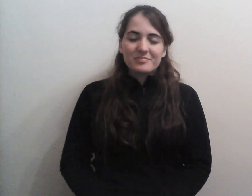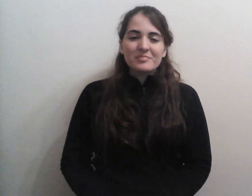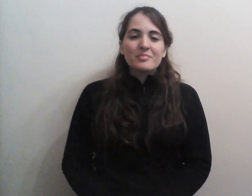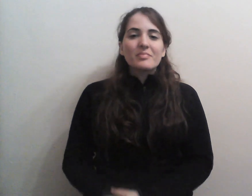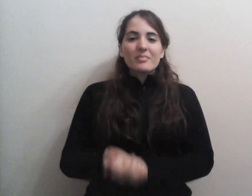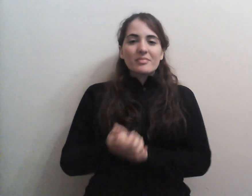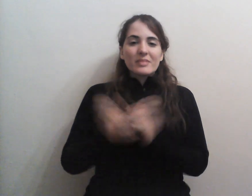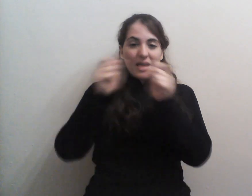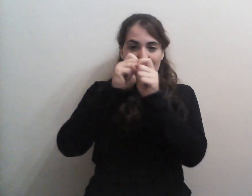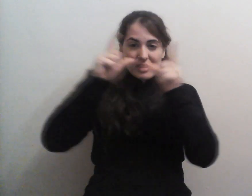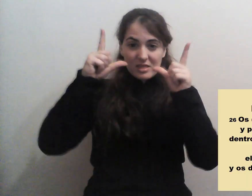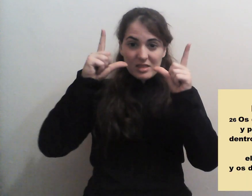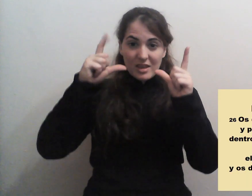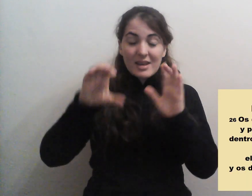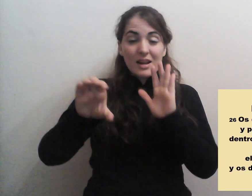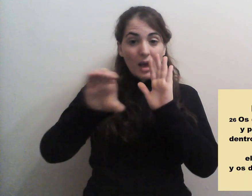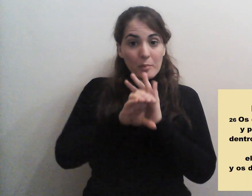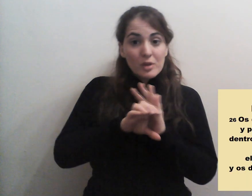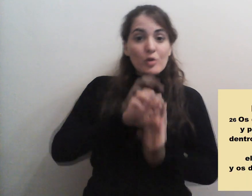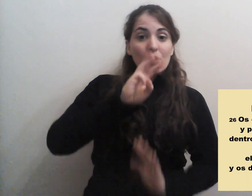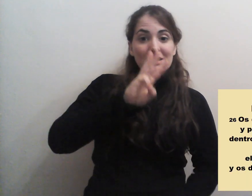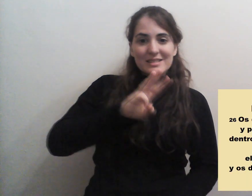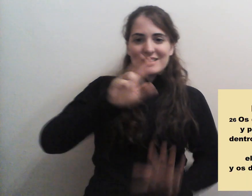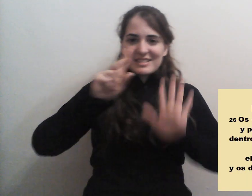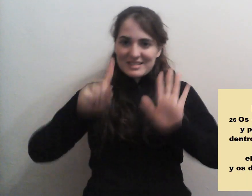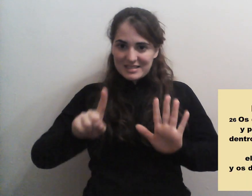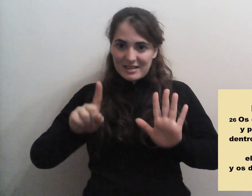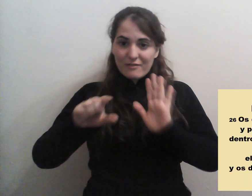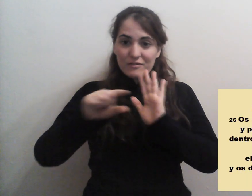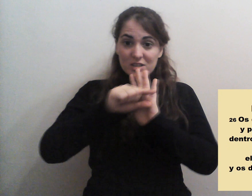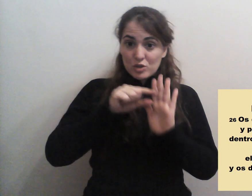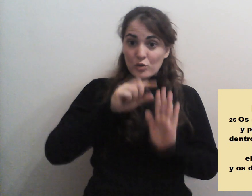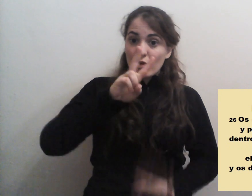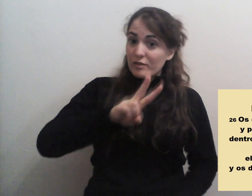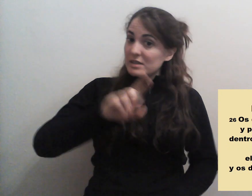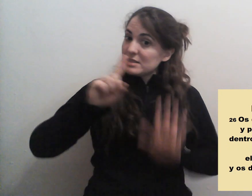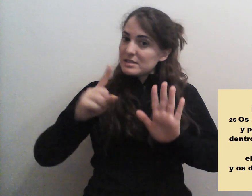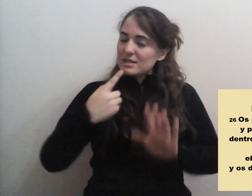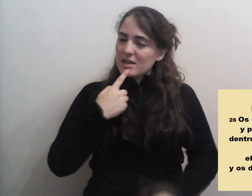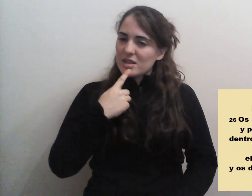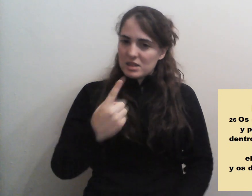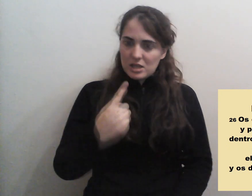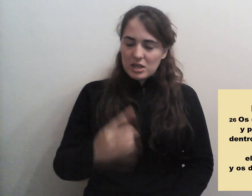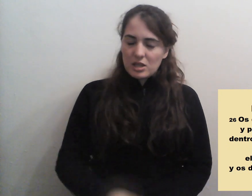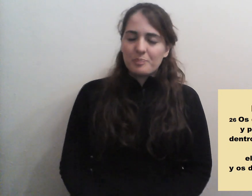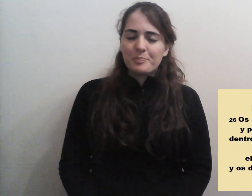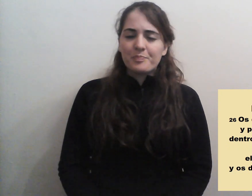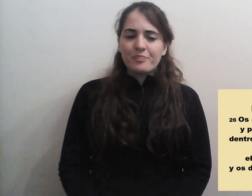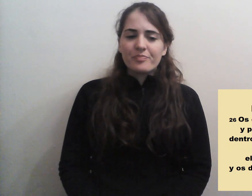versículo 26. Y este pasaje es mi pasaje favorito del antiguo pacto. Dice lo siguiente: